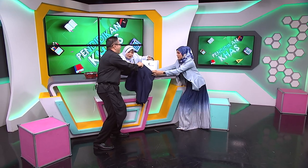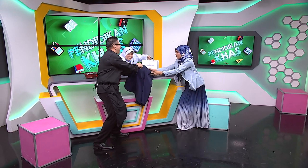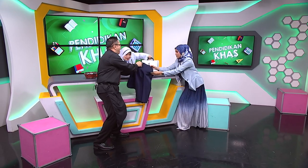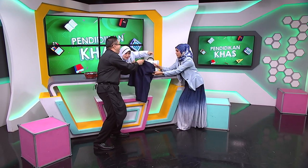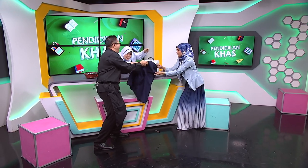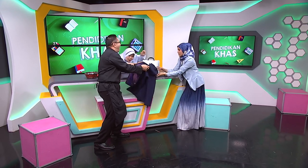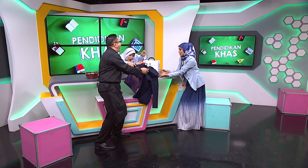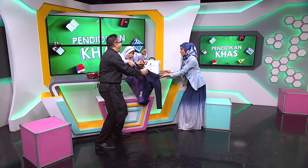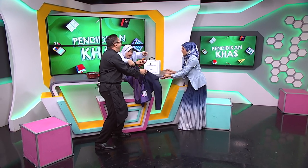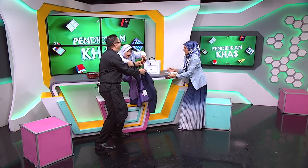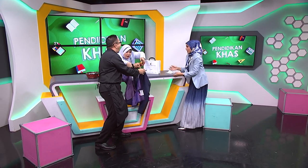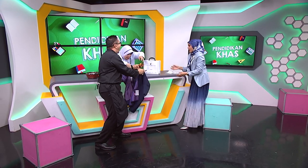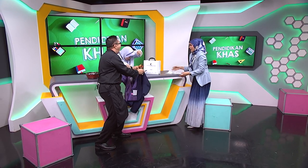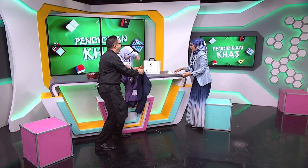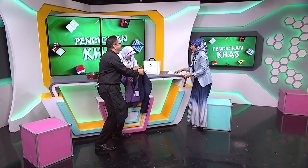buka.